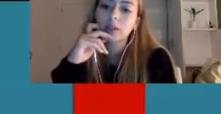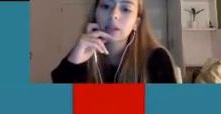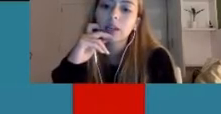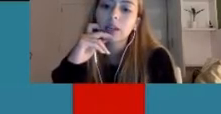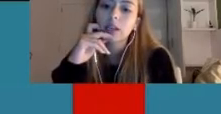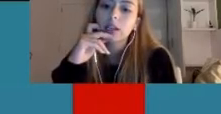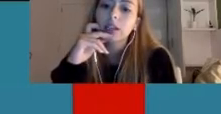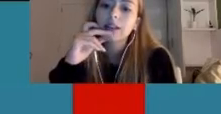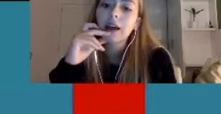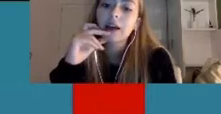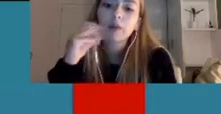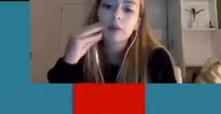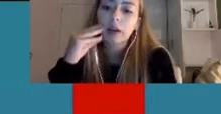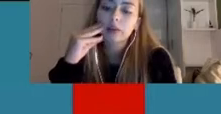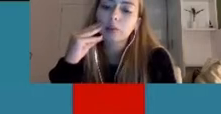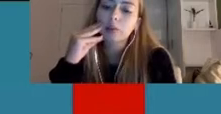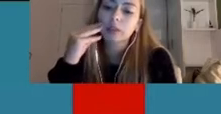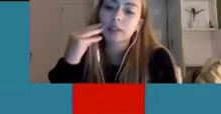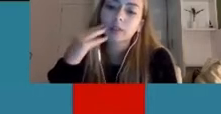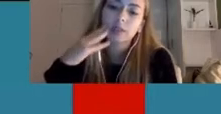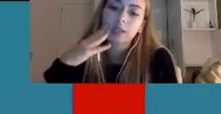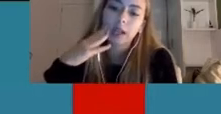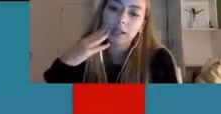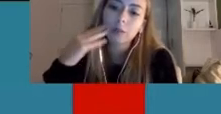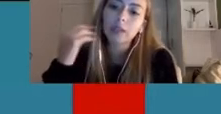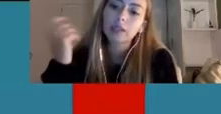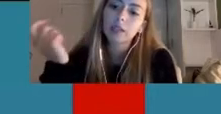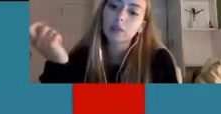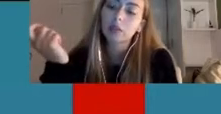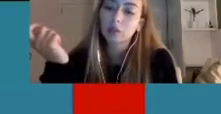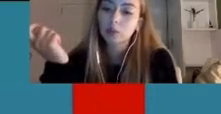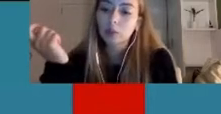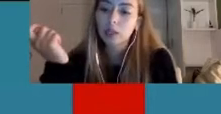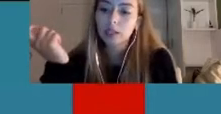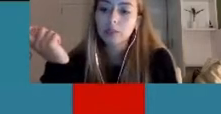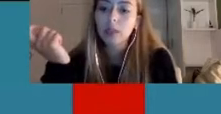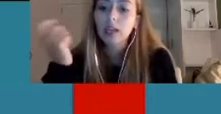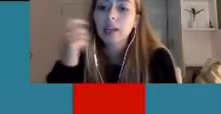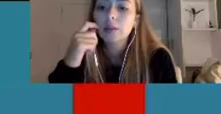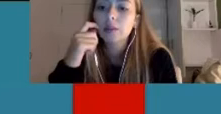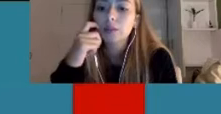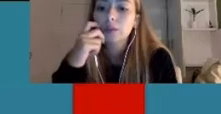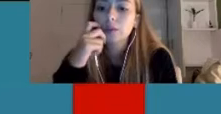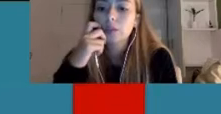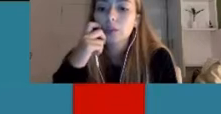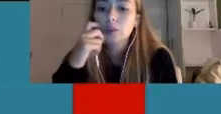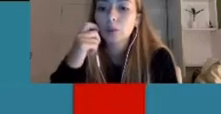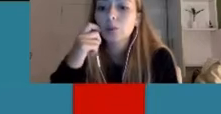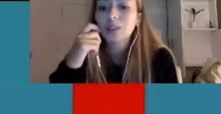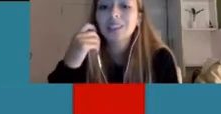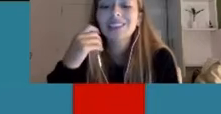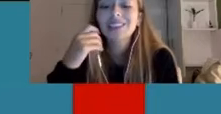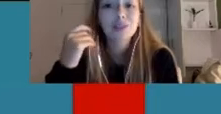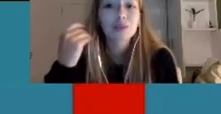escolas, ainda há uma falta de profissionais capacitados para atender estudantes com surdez, e a inclusão de estudantes